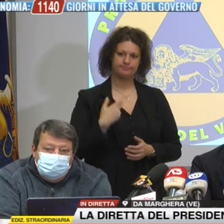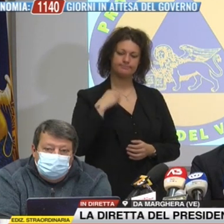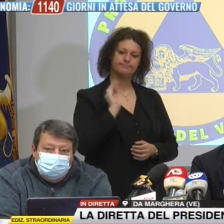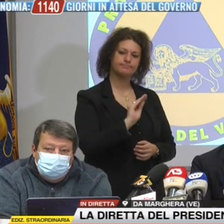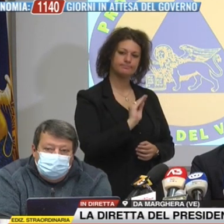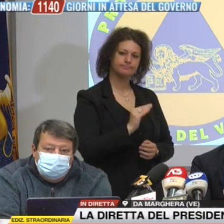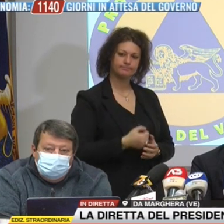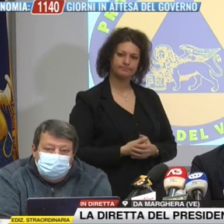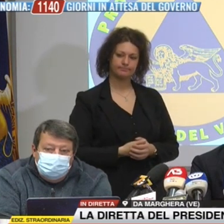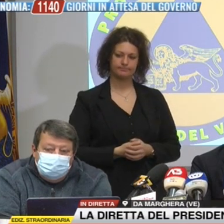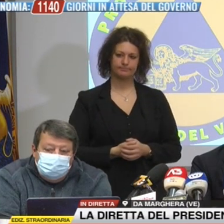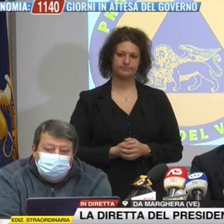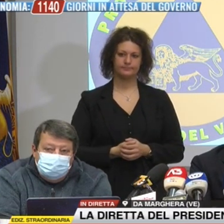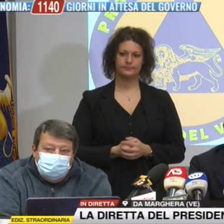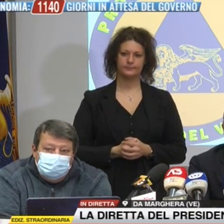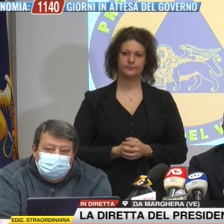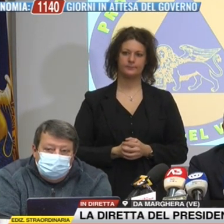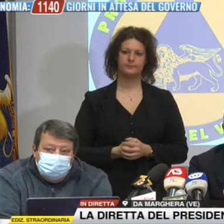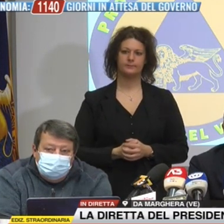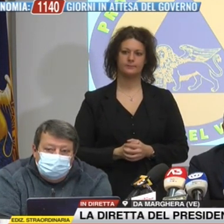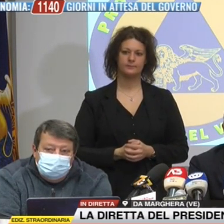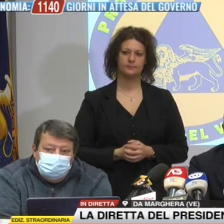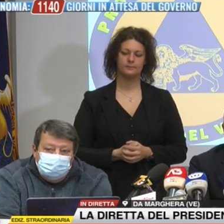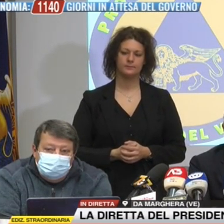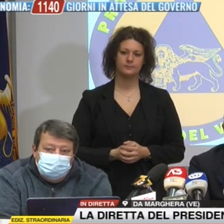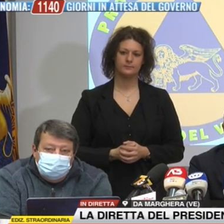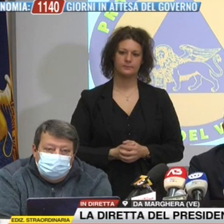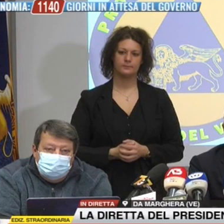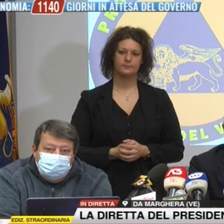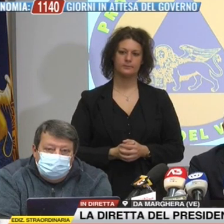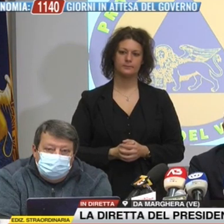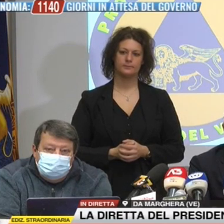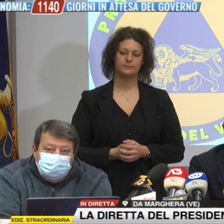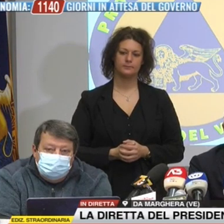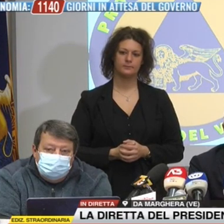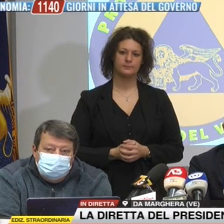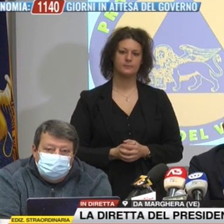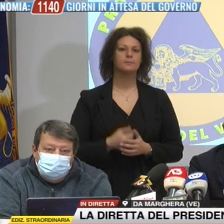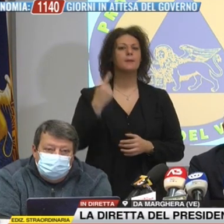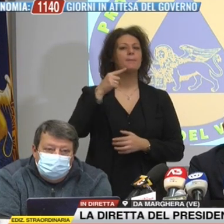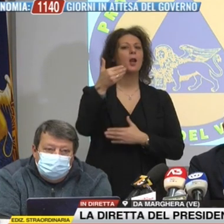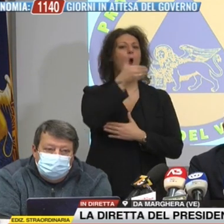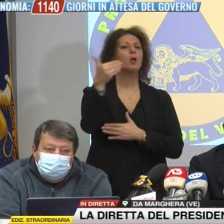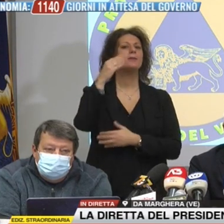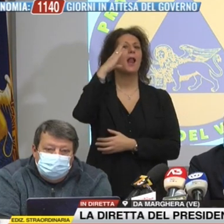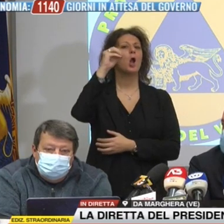riusciti ad avere un quadro dell'occupazione dei Covid hotel.